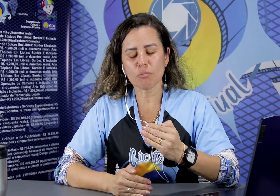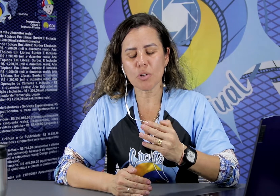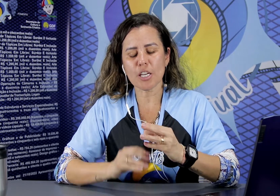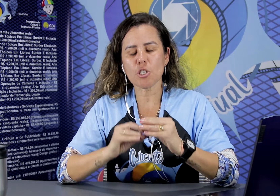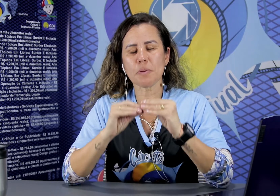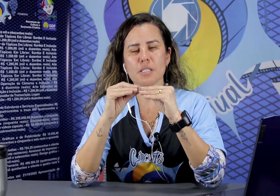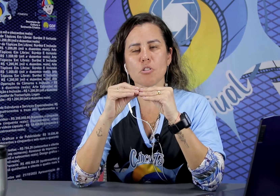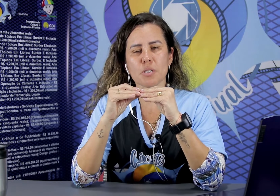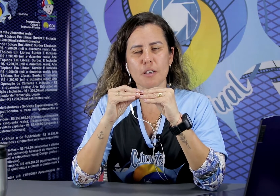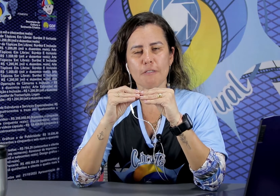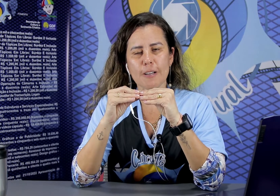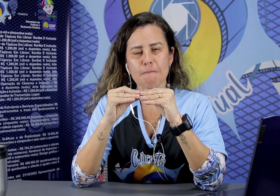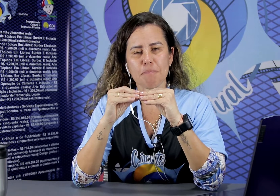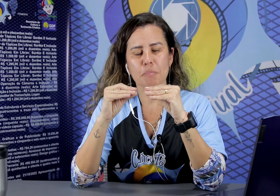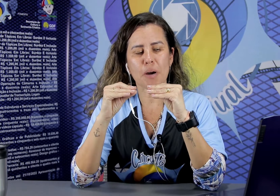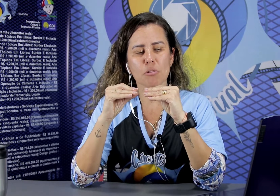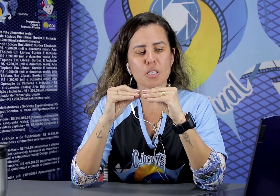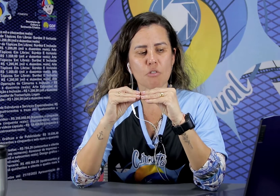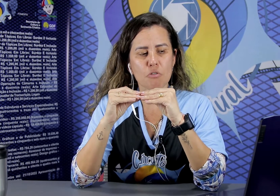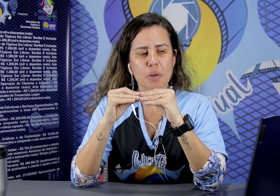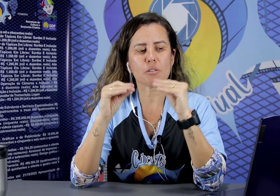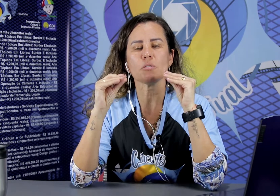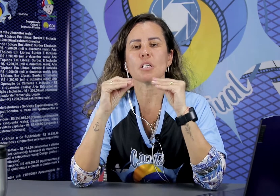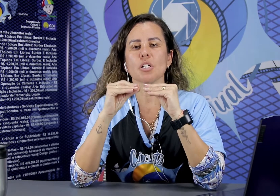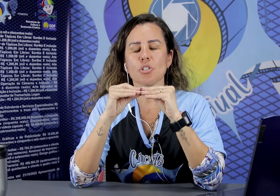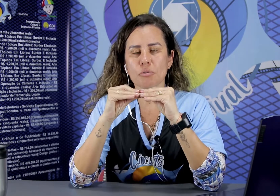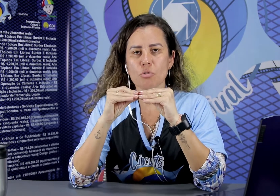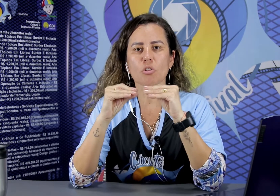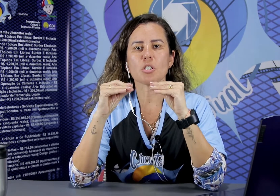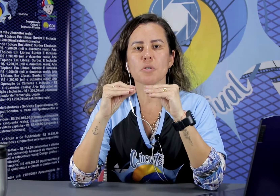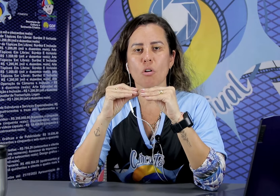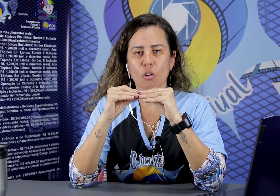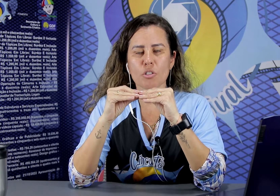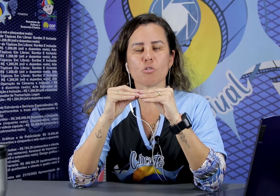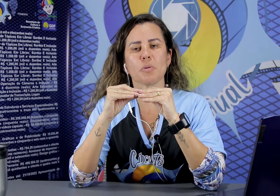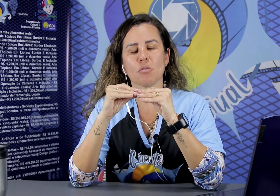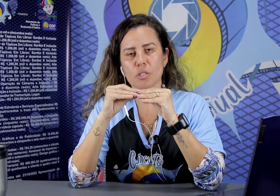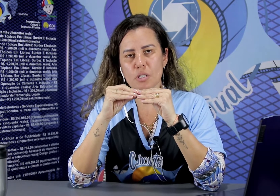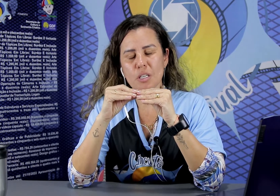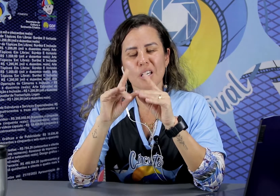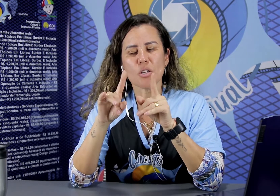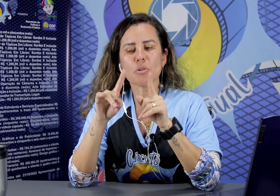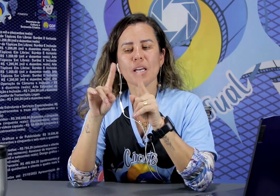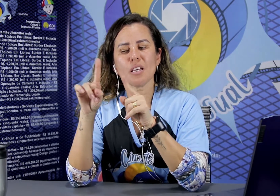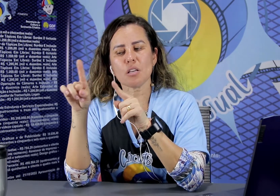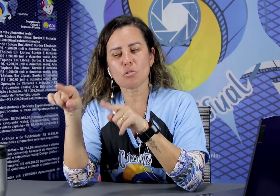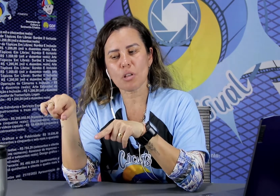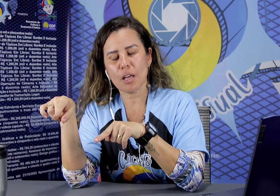que a gente precisa observar para o desenvolvimento de funções psicológicas superiores e o que isso tem a